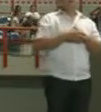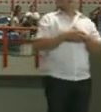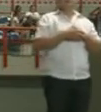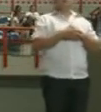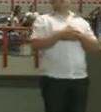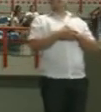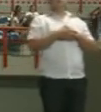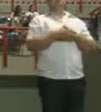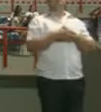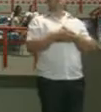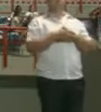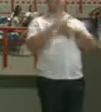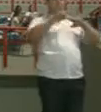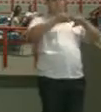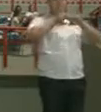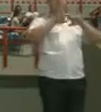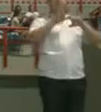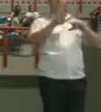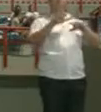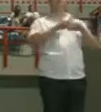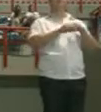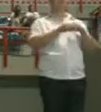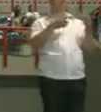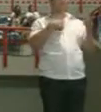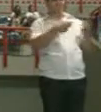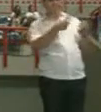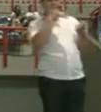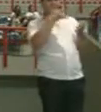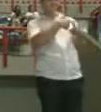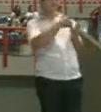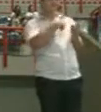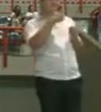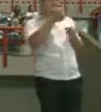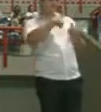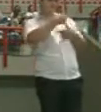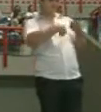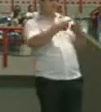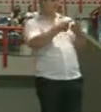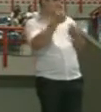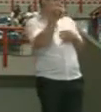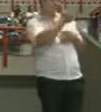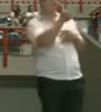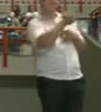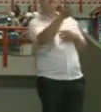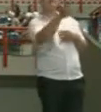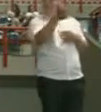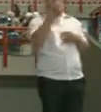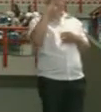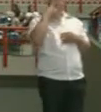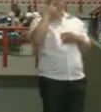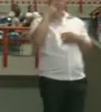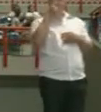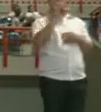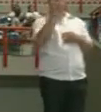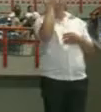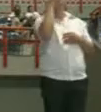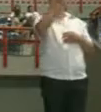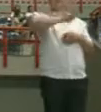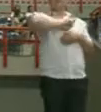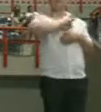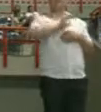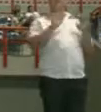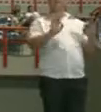Não perceberam ainda, mas é dada a segunda solução para Madalena. Valendo um big para quem acertar, gente.